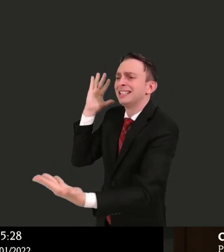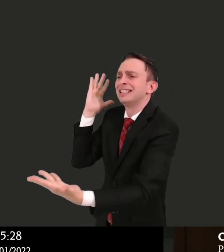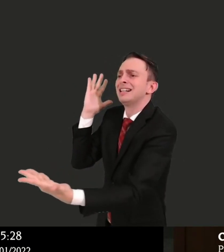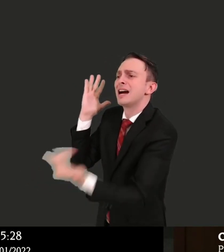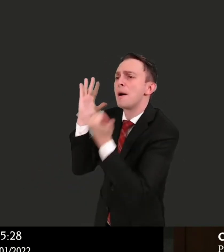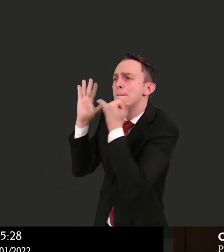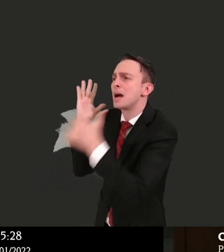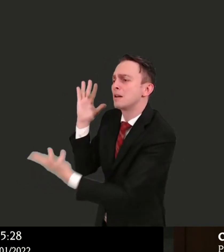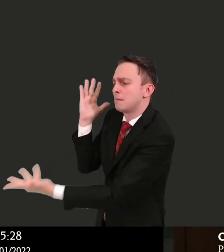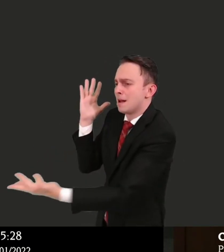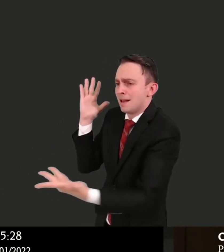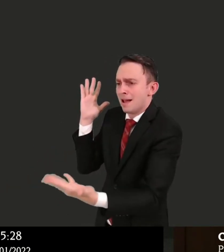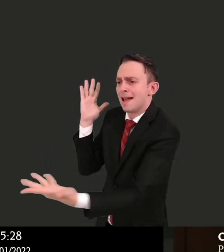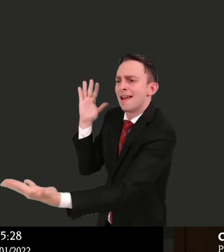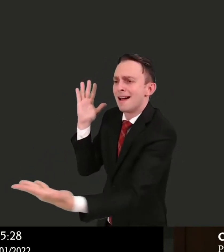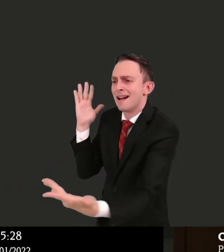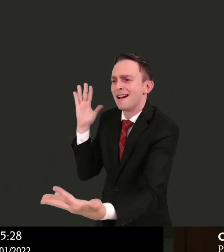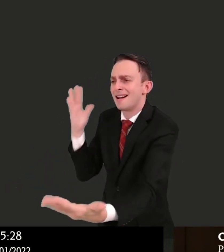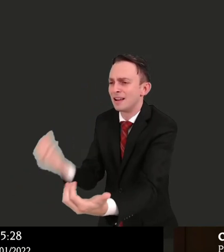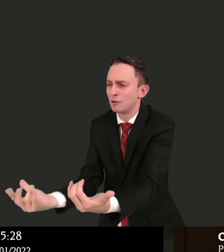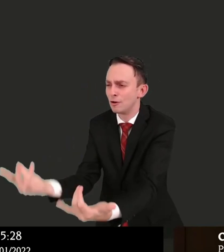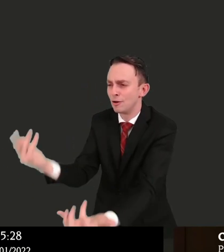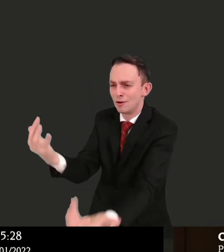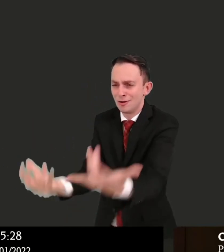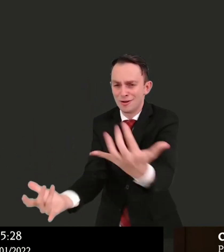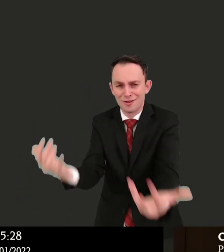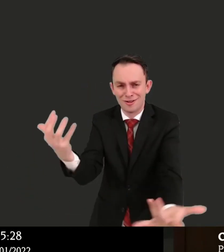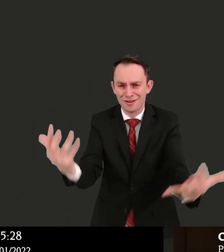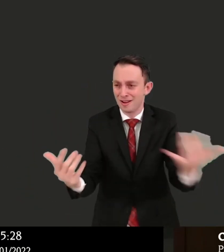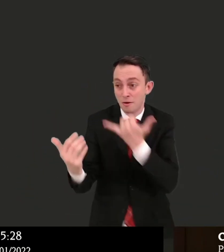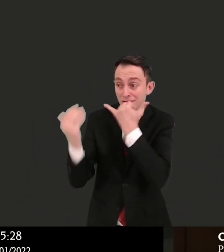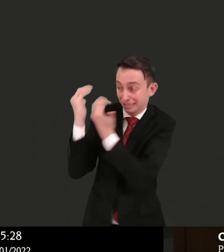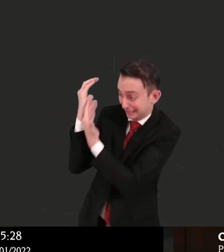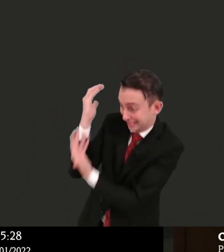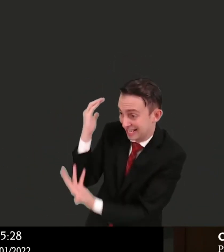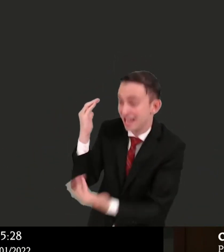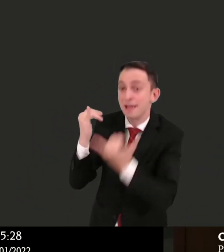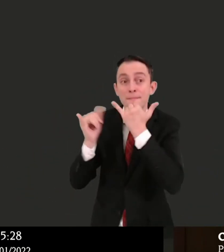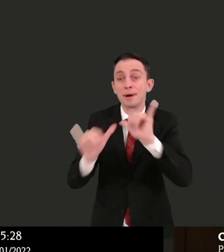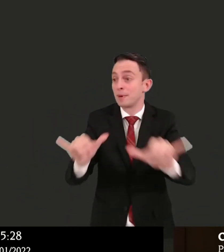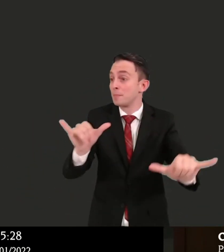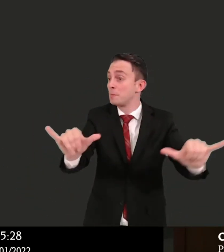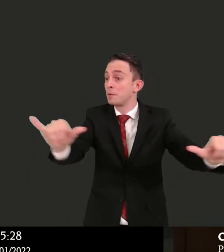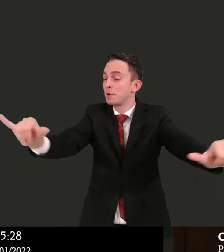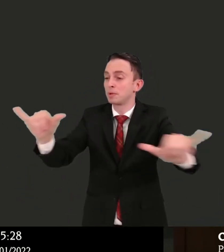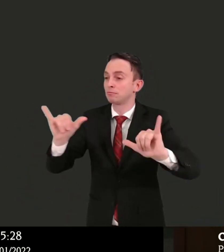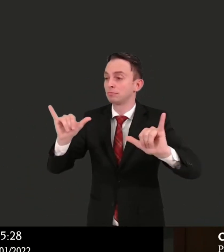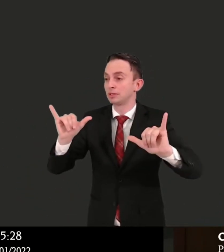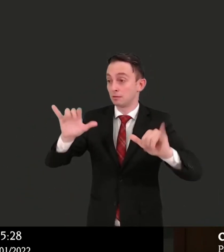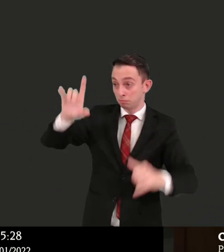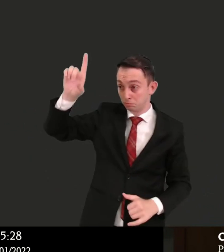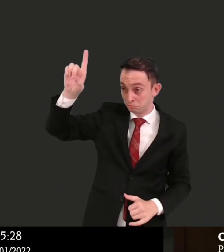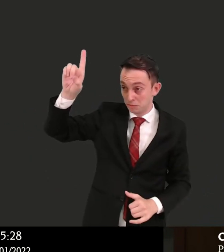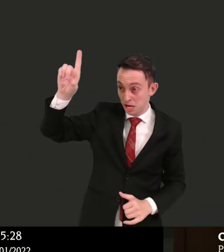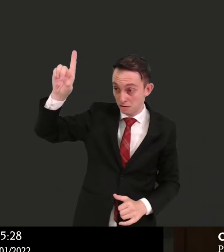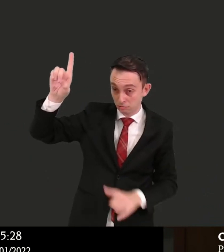tanto as que estão na terra, como as que estão nos céus. A vós também, que noutro tempo